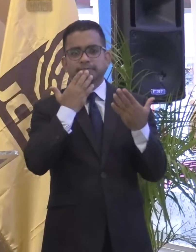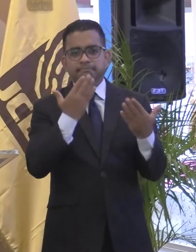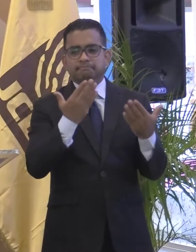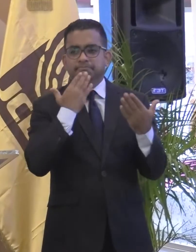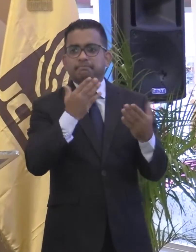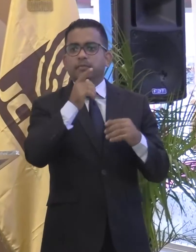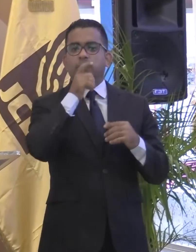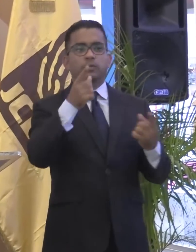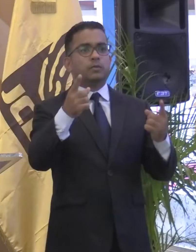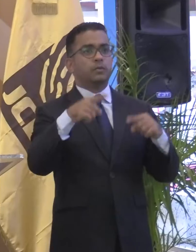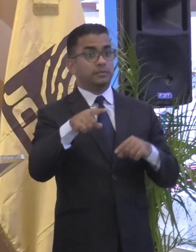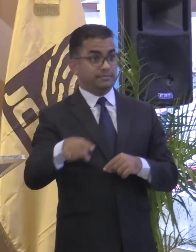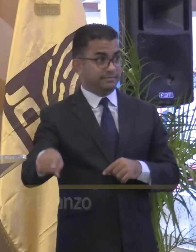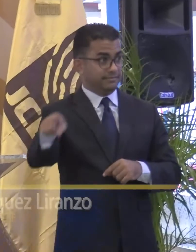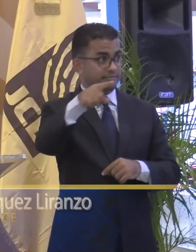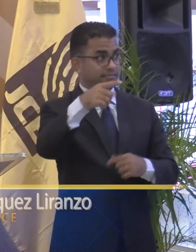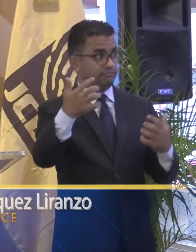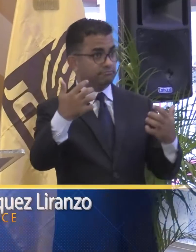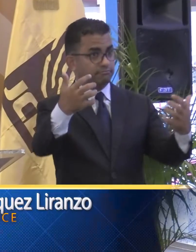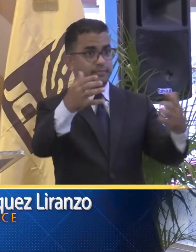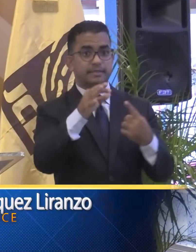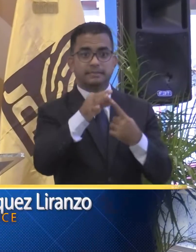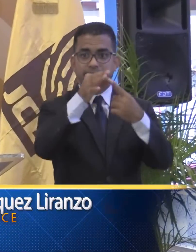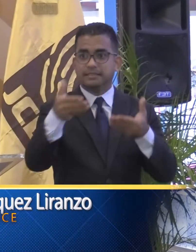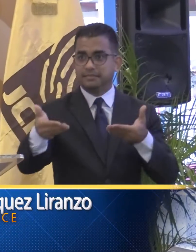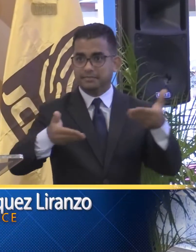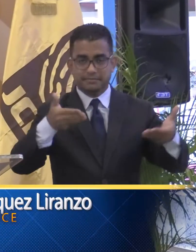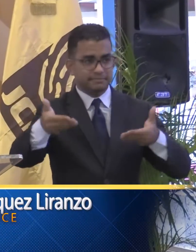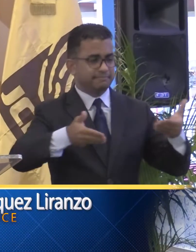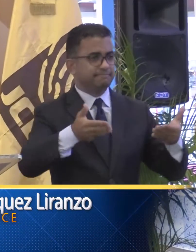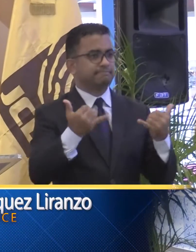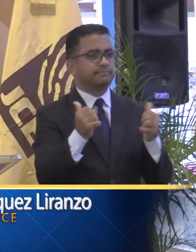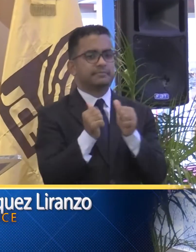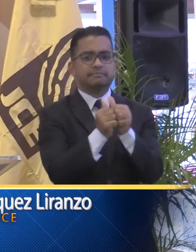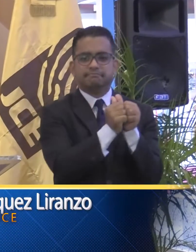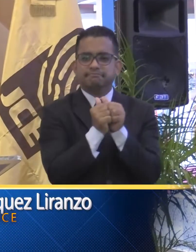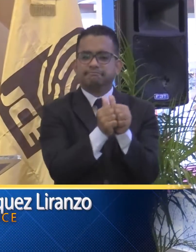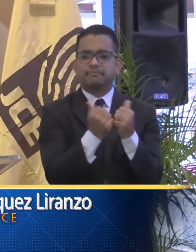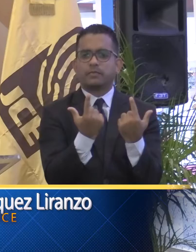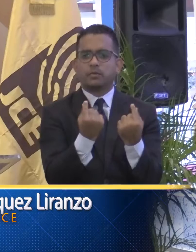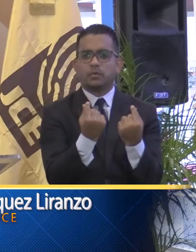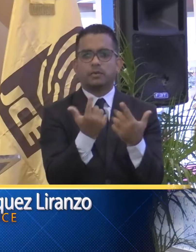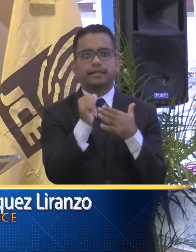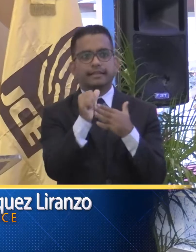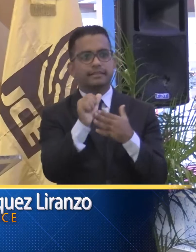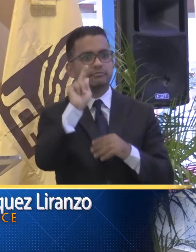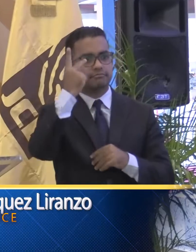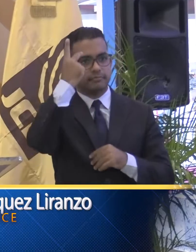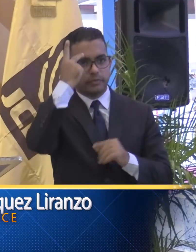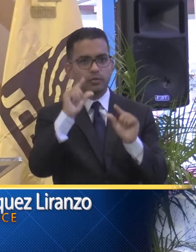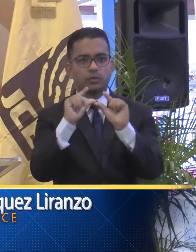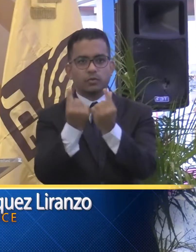la presencia de todos ustedes invitados invitadas que hoy nos acompañan también líderes de partidos